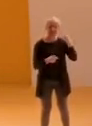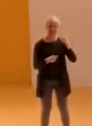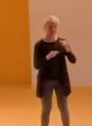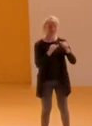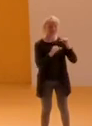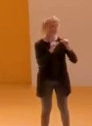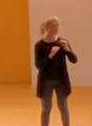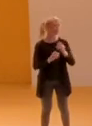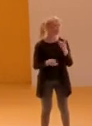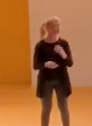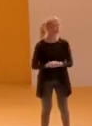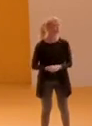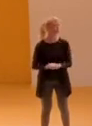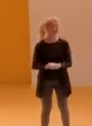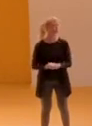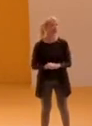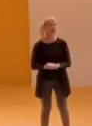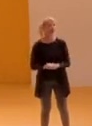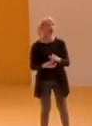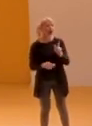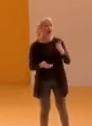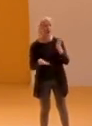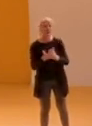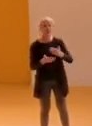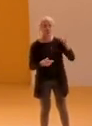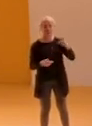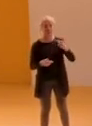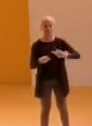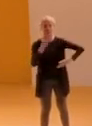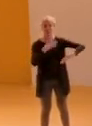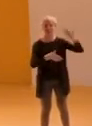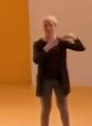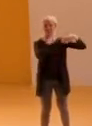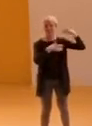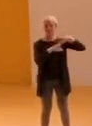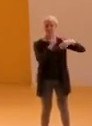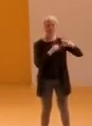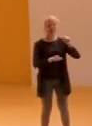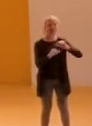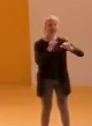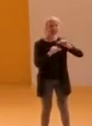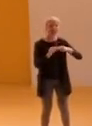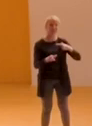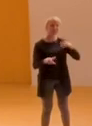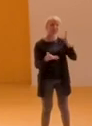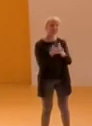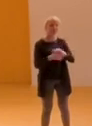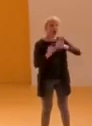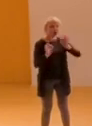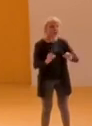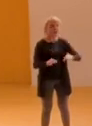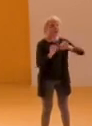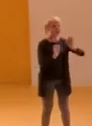a tak naprawdę takie klasyfikacji powinniśmy już mieć od kilkudziesięciu lat i powinny być po prostu aktualizowane o kolejne przypadki